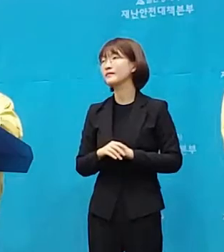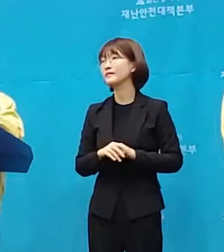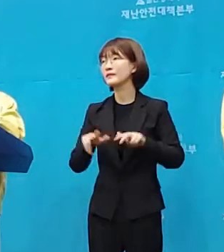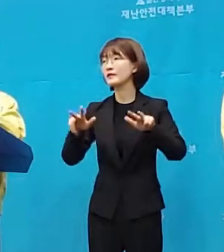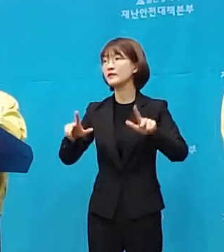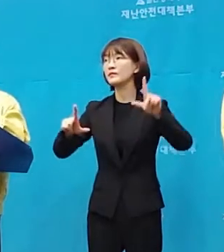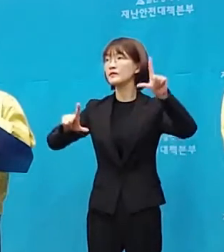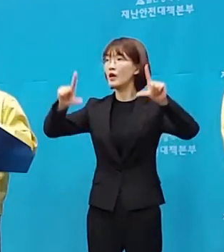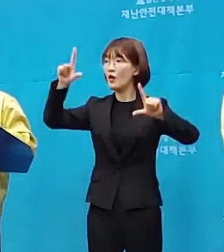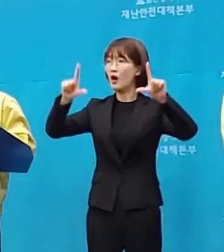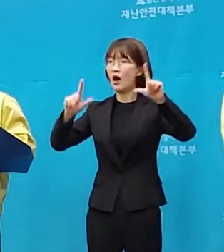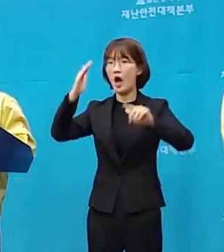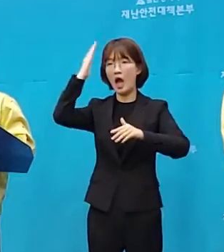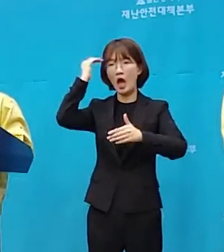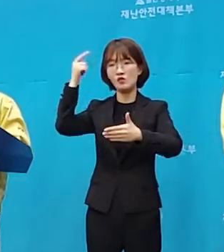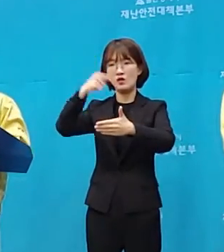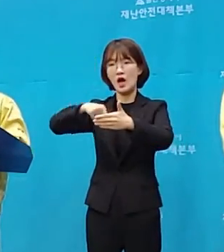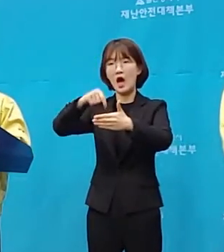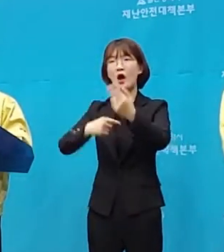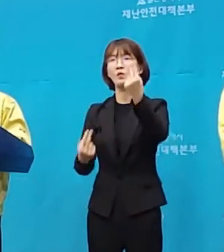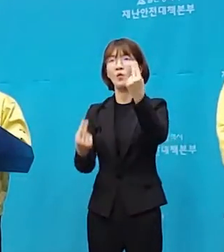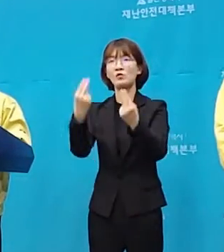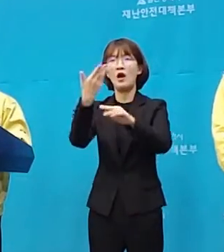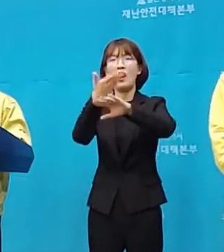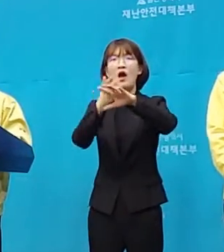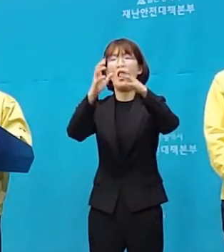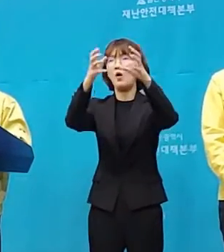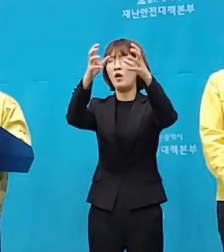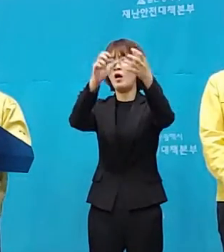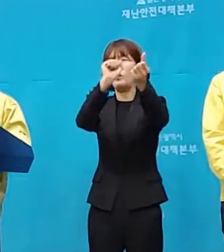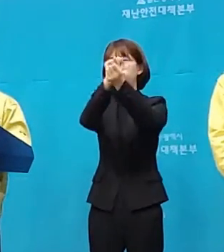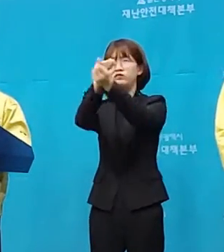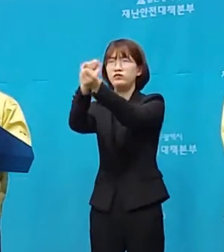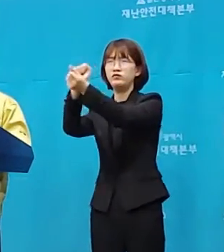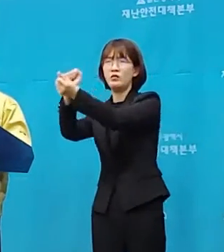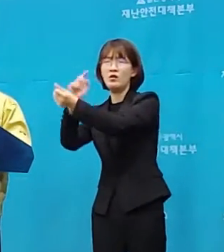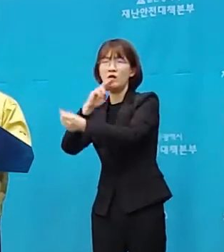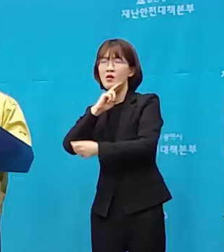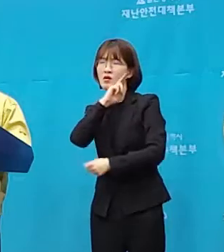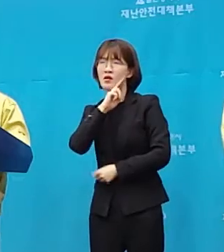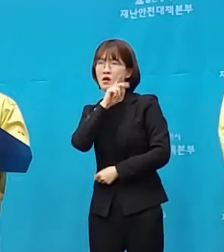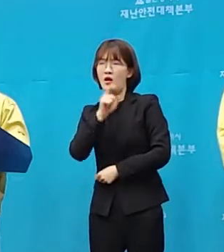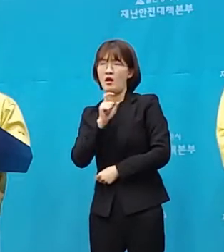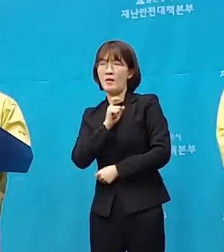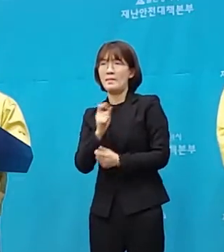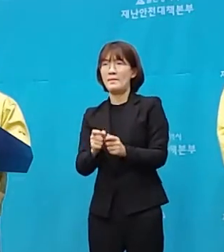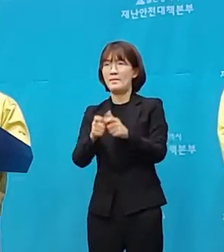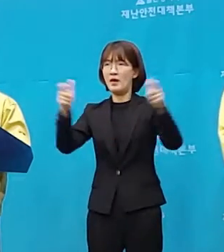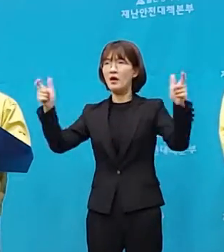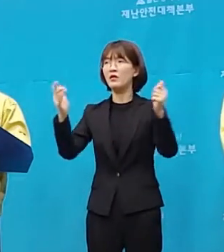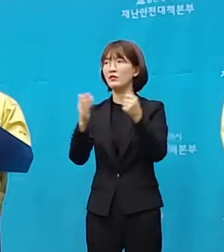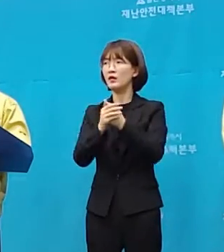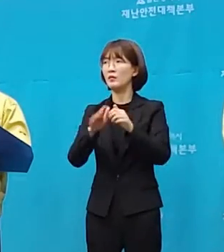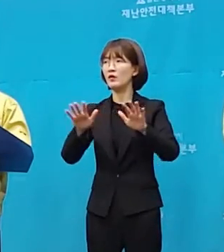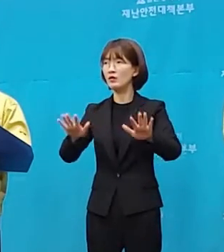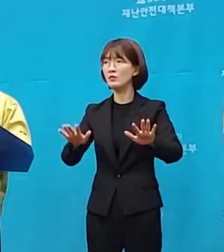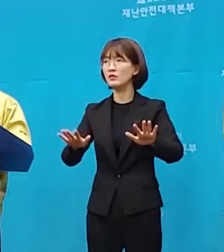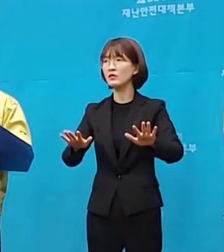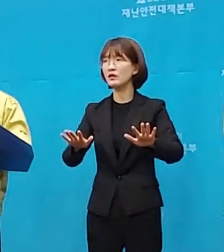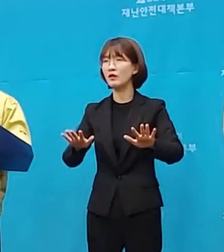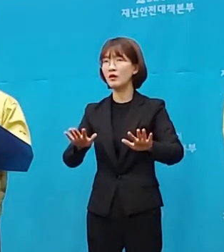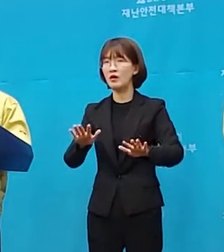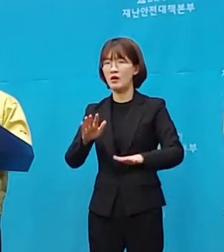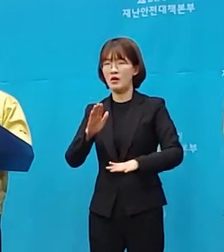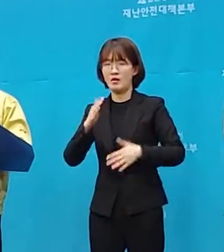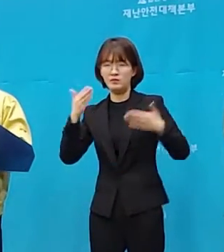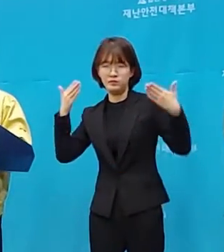지금 상황이 이제 국내보다는 해외 방문이 심해지면서 이번 사례가 좀 예의 주셔야